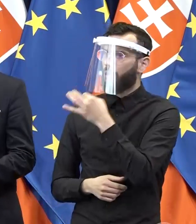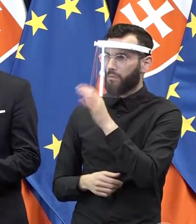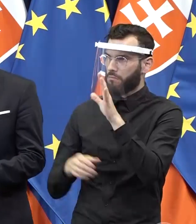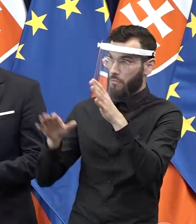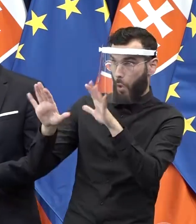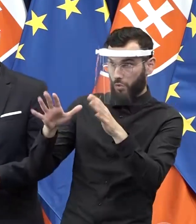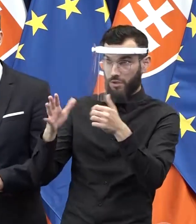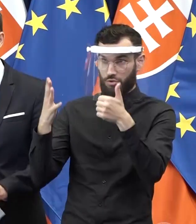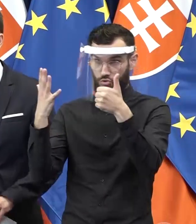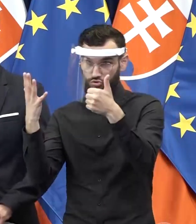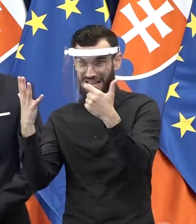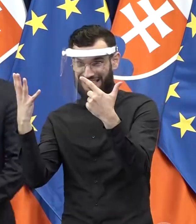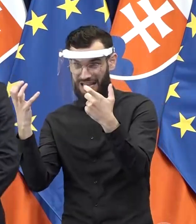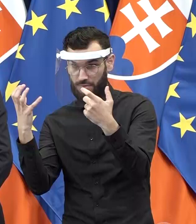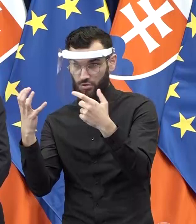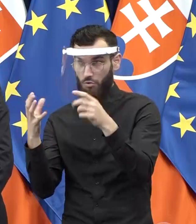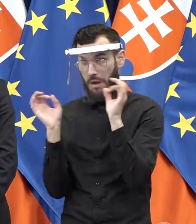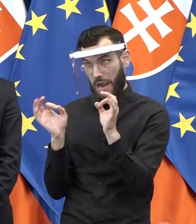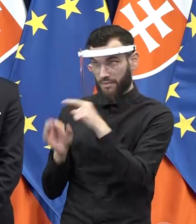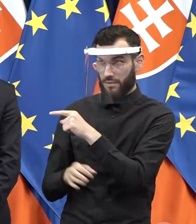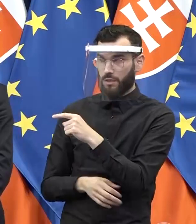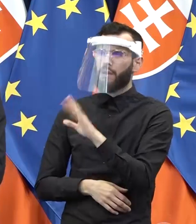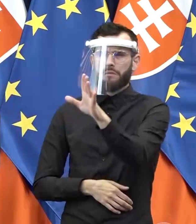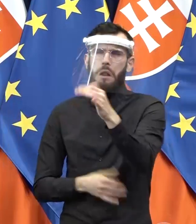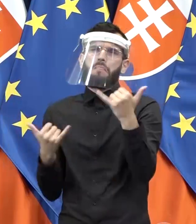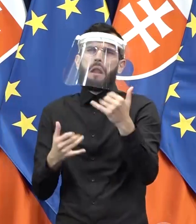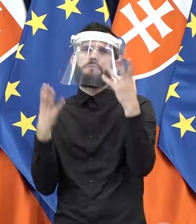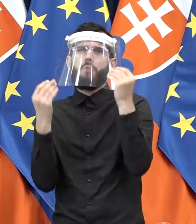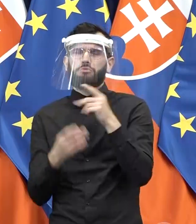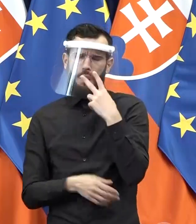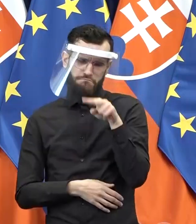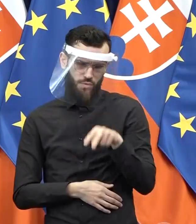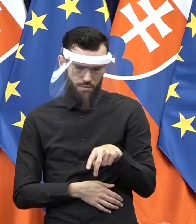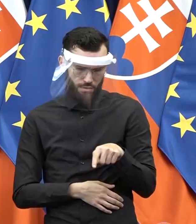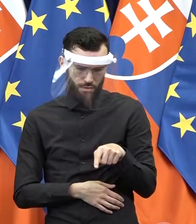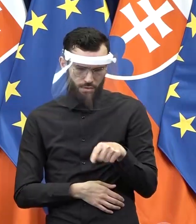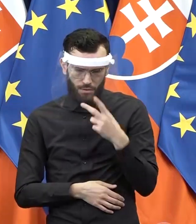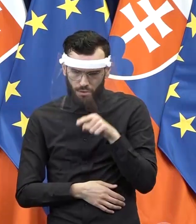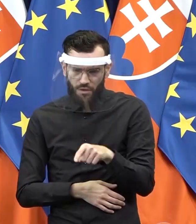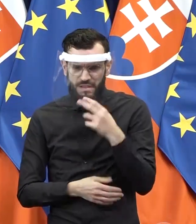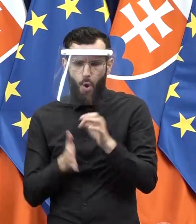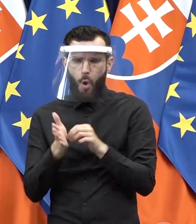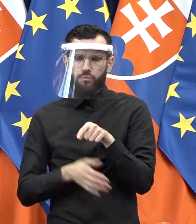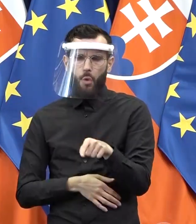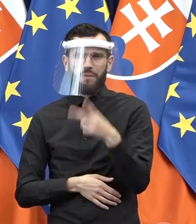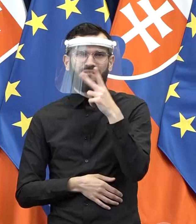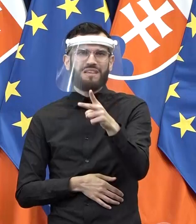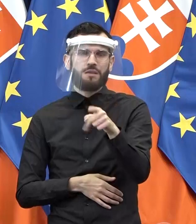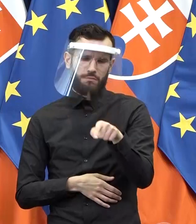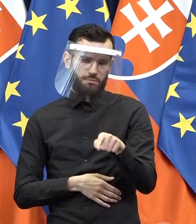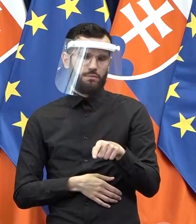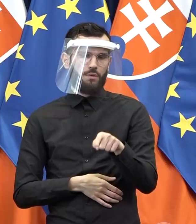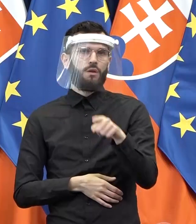odhadovaný čas, koľko by tie opatrenia zatiaľ mohli trvať 6-7 týždňov? iba som vypočítal. Keď som sa letmo pozeral na obdobie pri tých súdnych